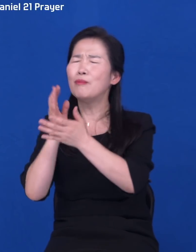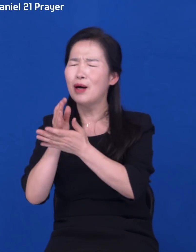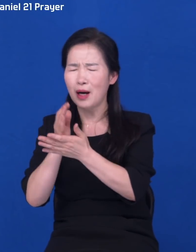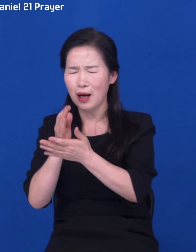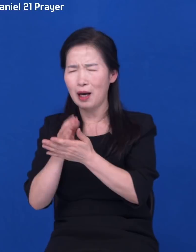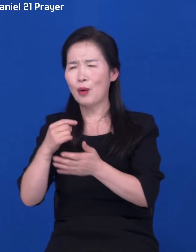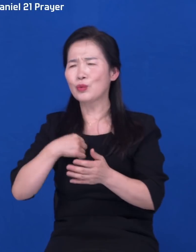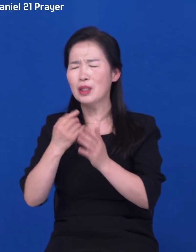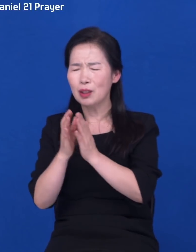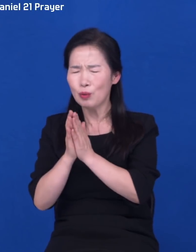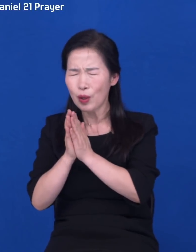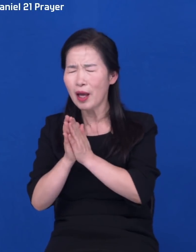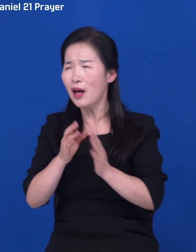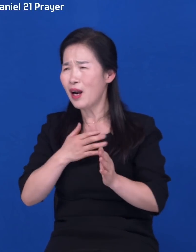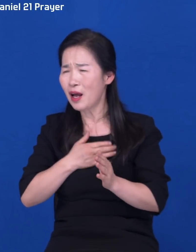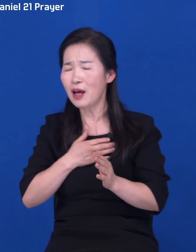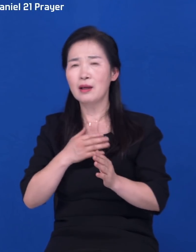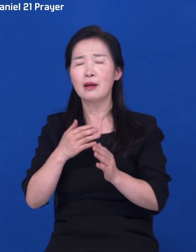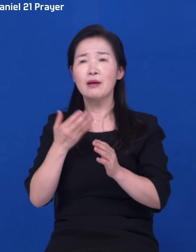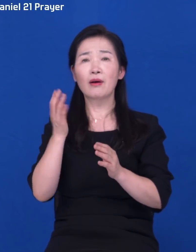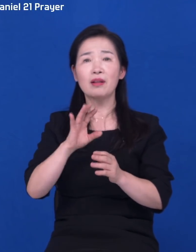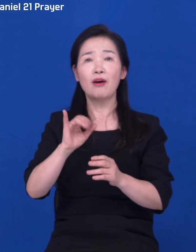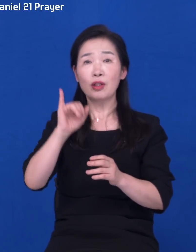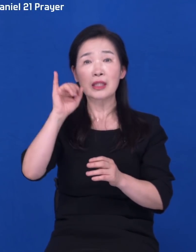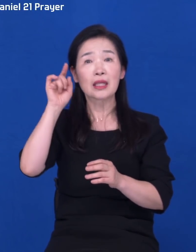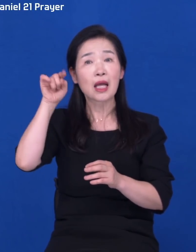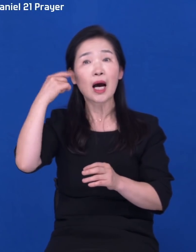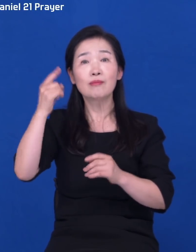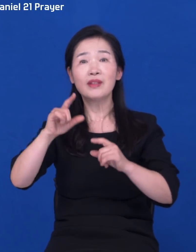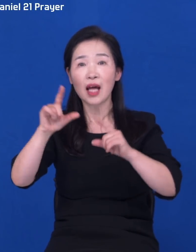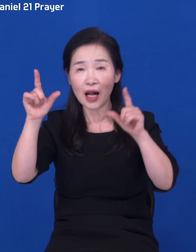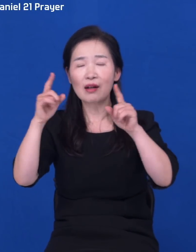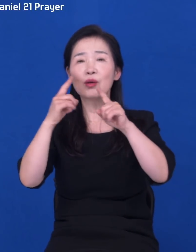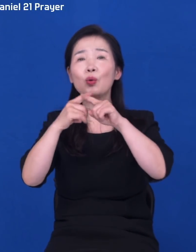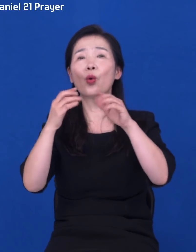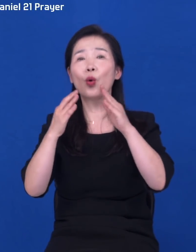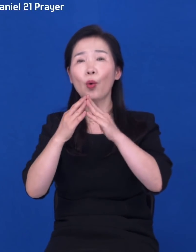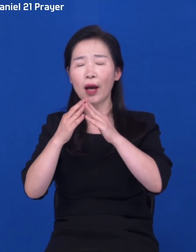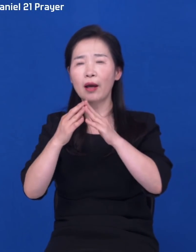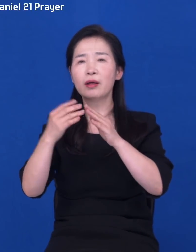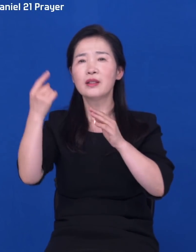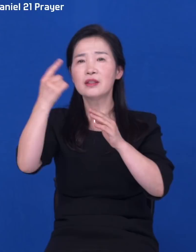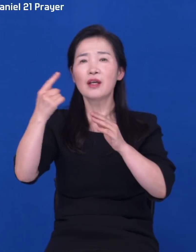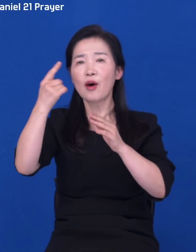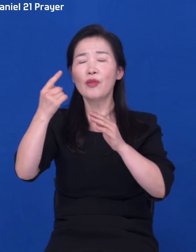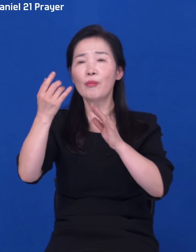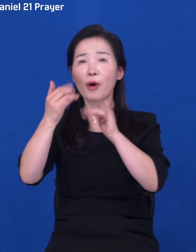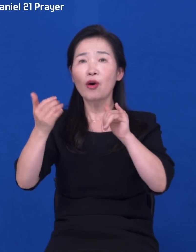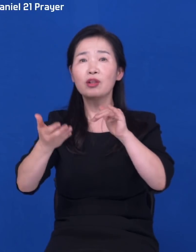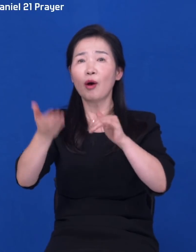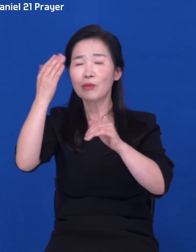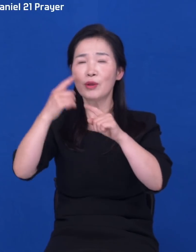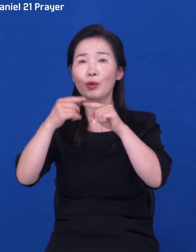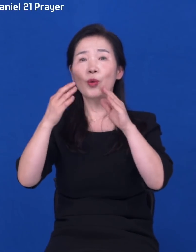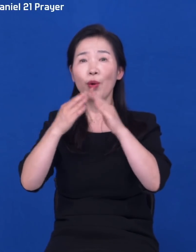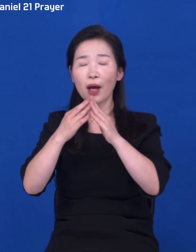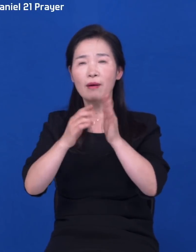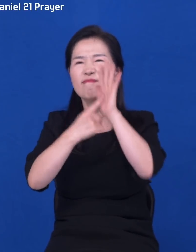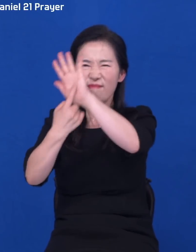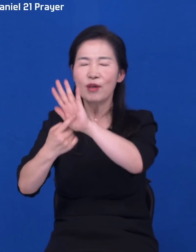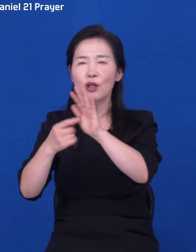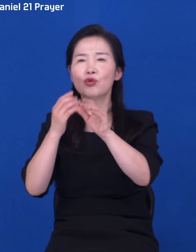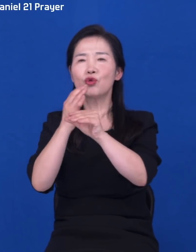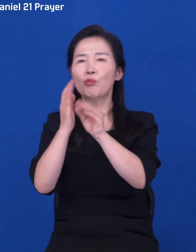주일에 교회에 가서 정말 교인들이 다 있는 1,000명이 넘는 자기 교회에서 중보기도를